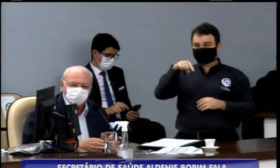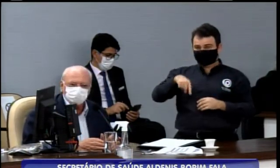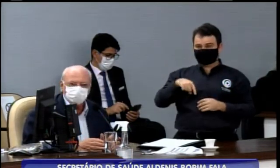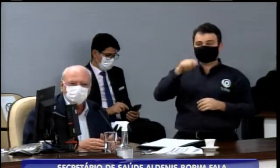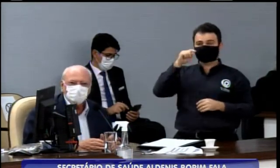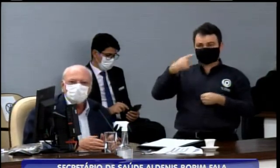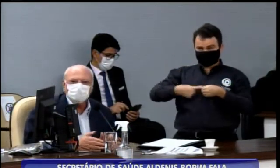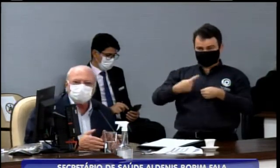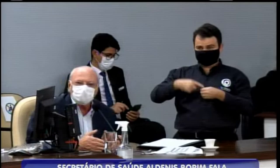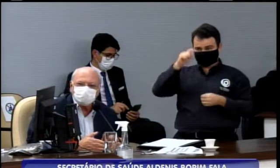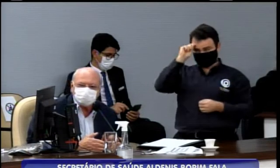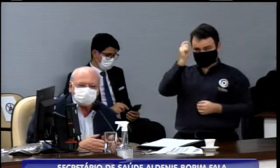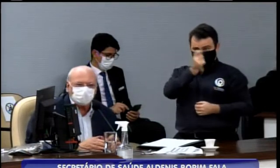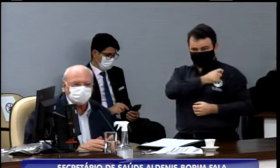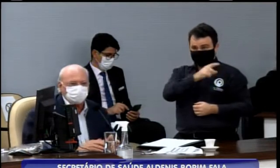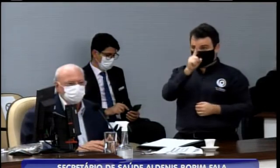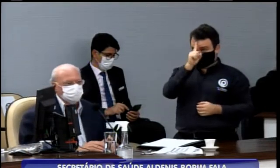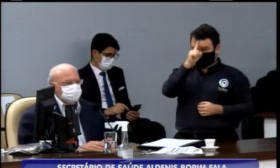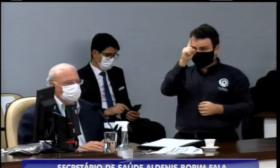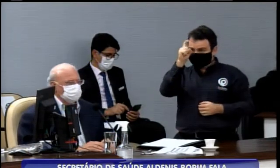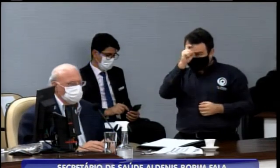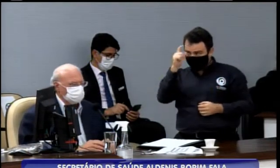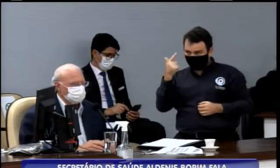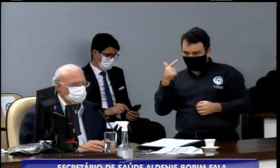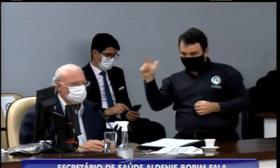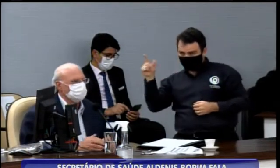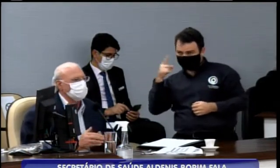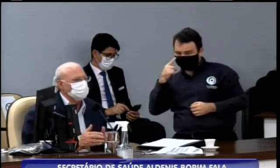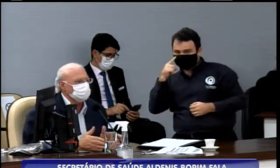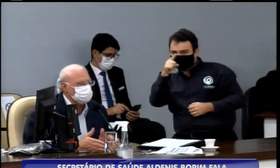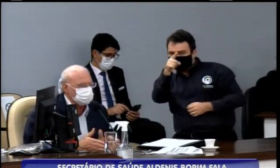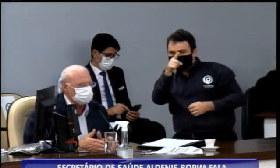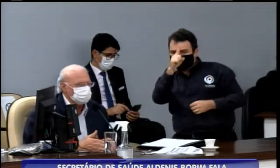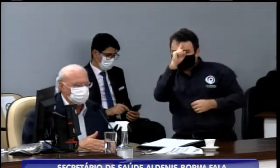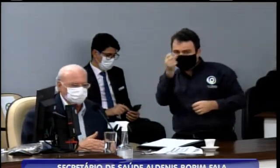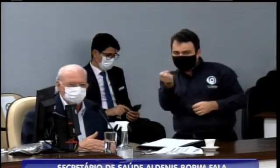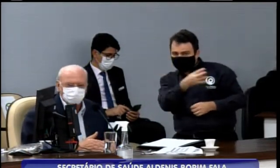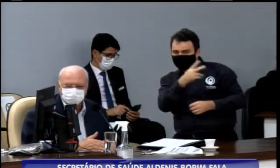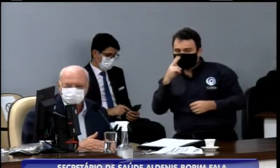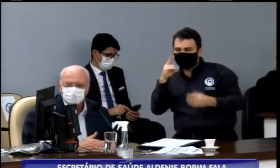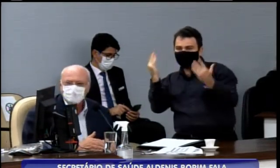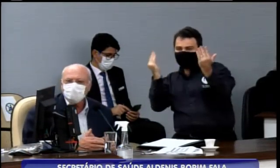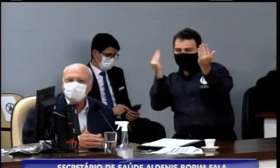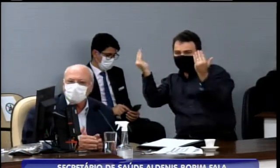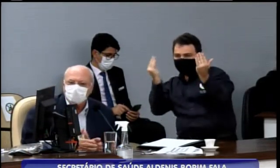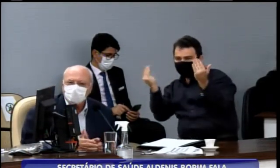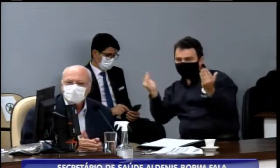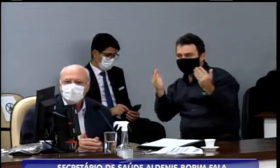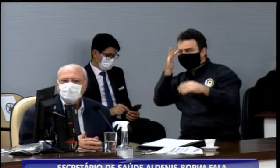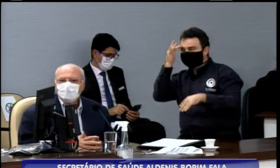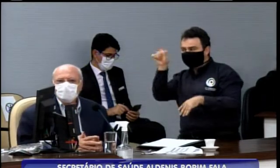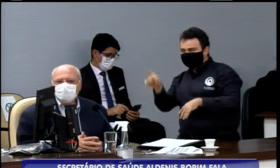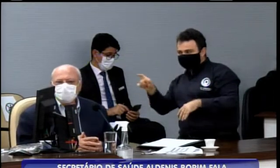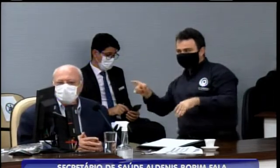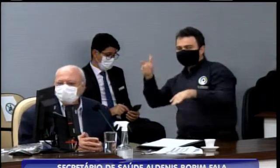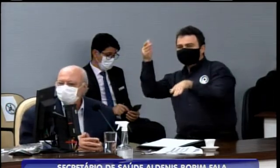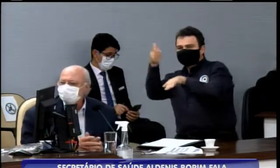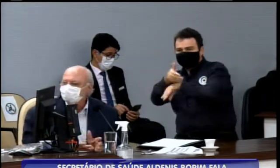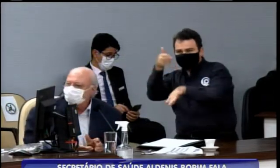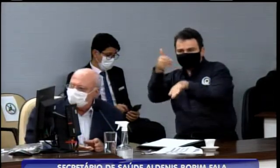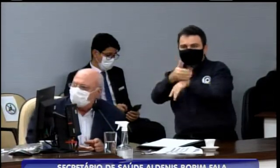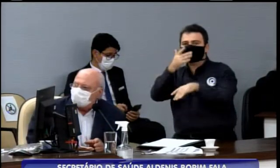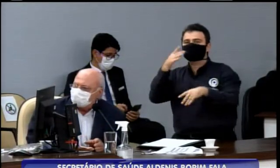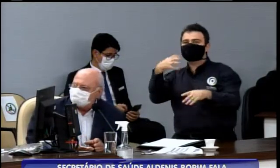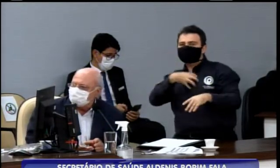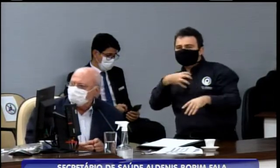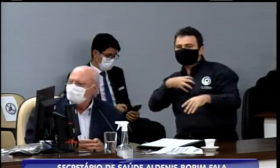Rio Preto, com as mesmas características nossas, com o mesmo tipo de paciente, e que é dirigido